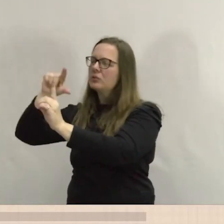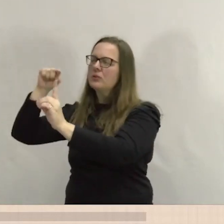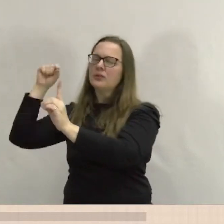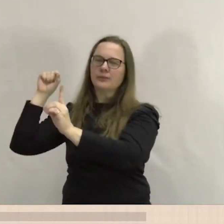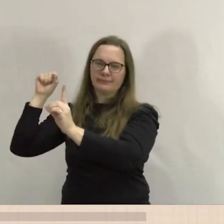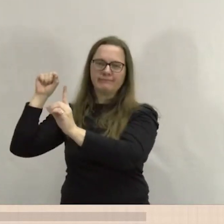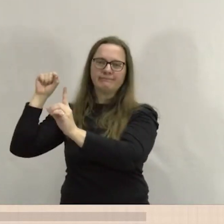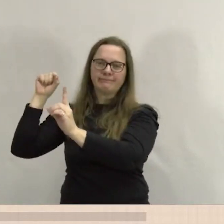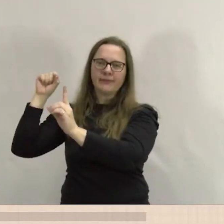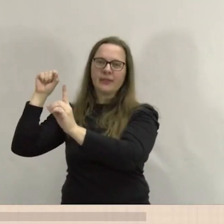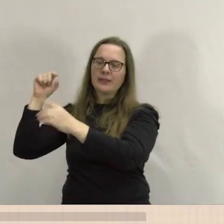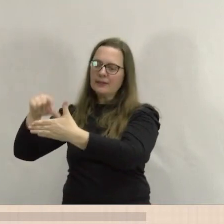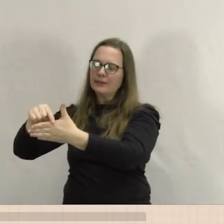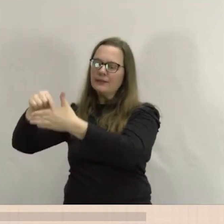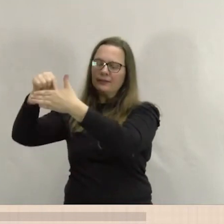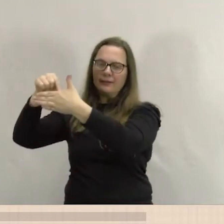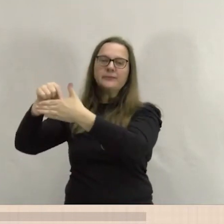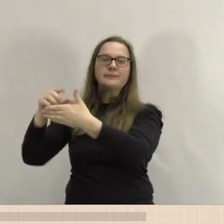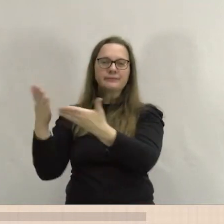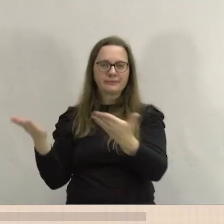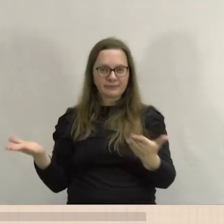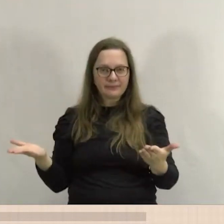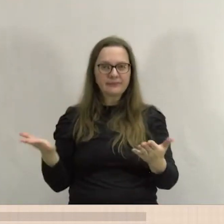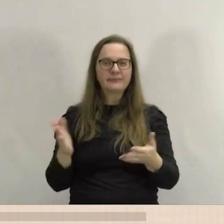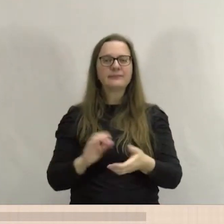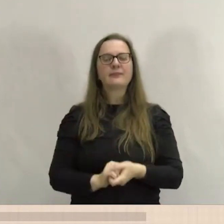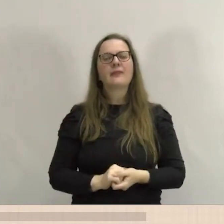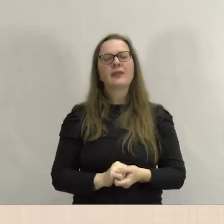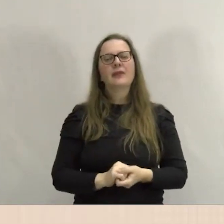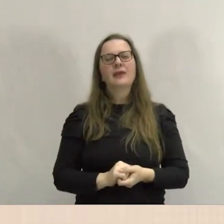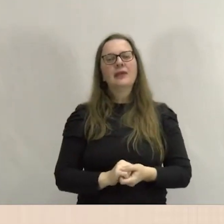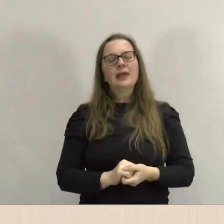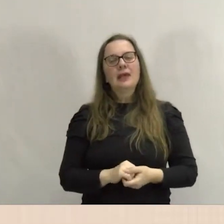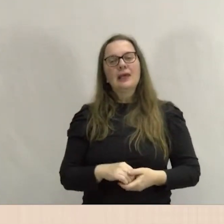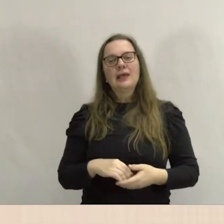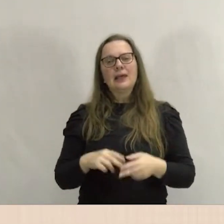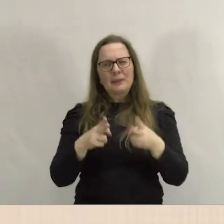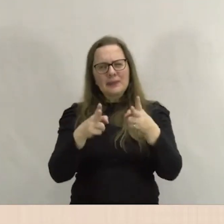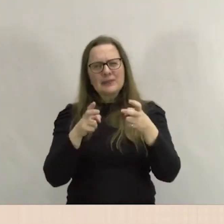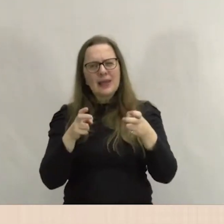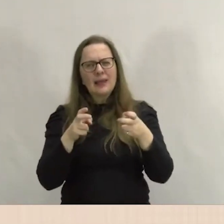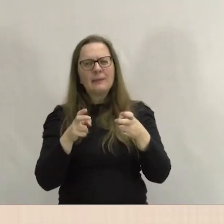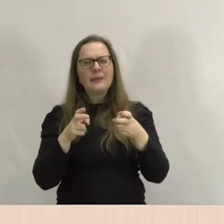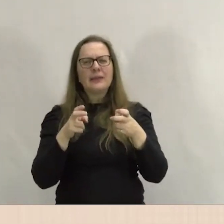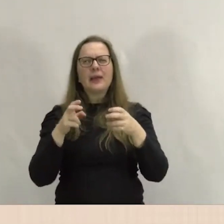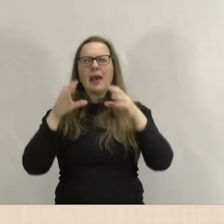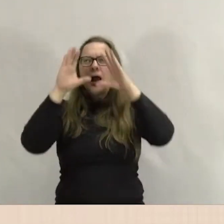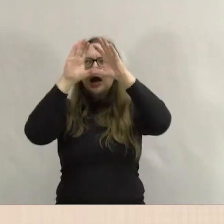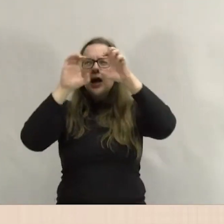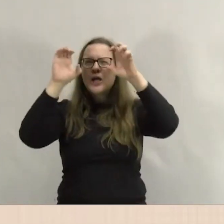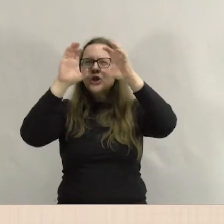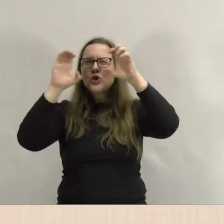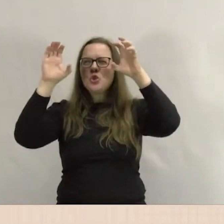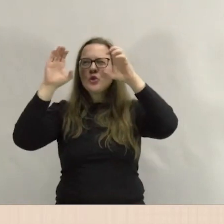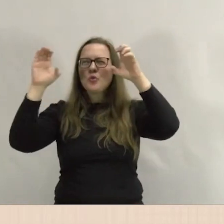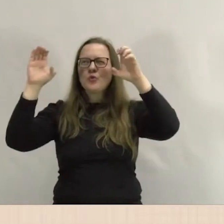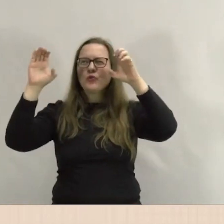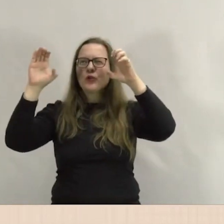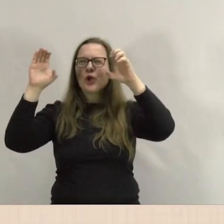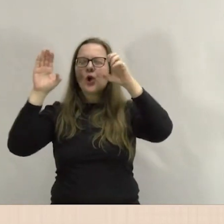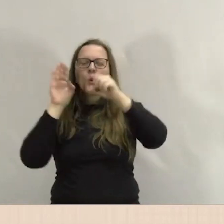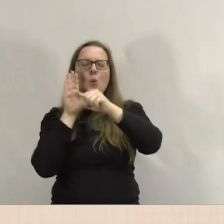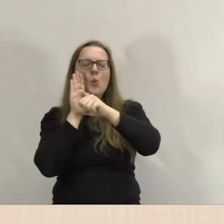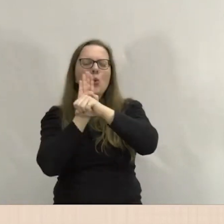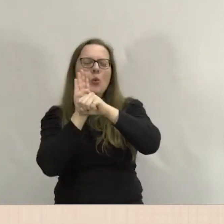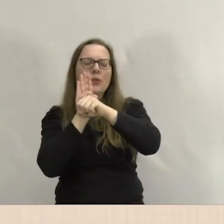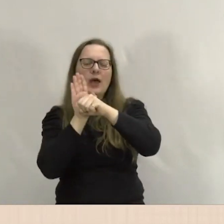Não tem a proteção do Senhor. Não tem a proteção na nuvem, da coluna de nuvem. Não tem a proteção da coluna de fogo. Não